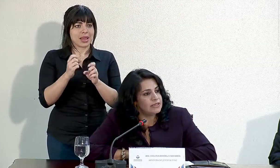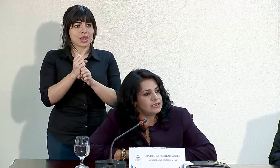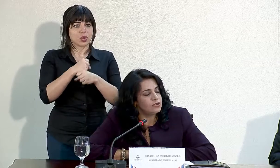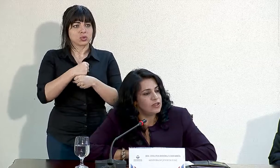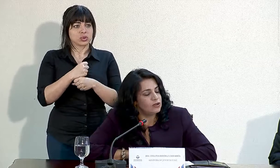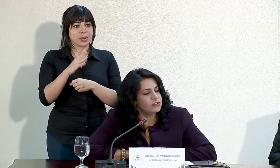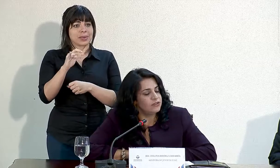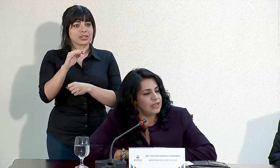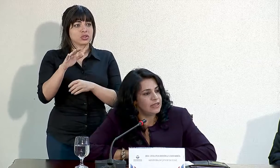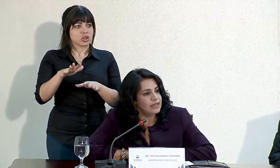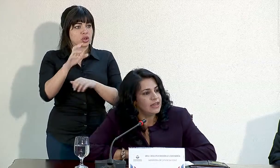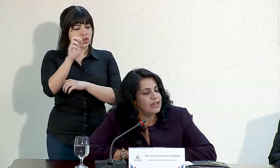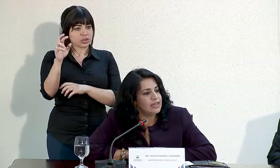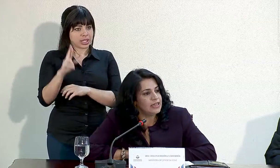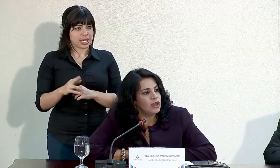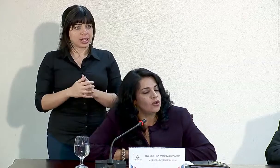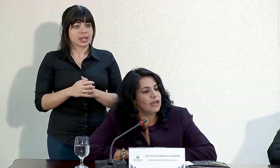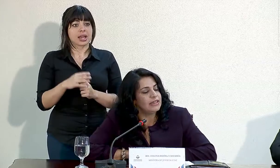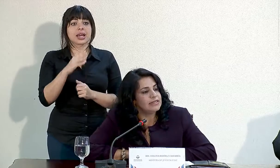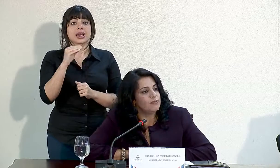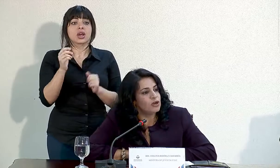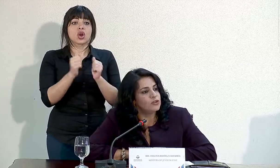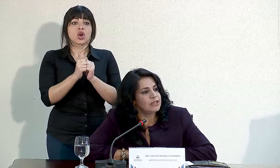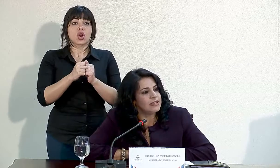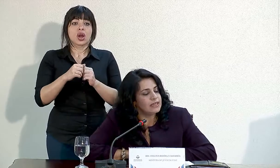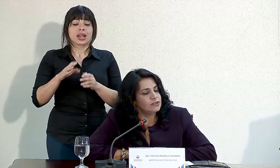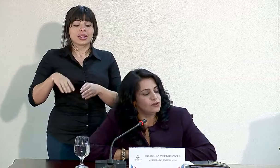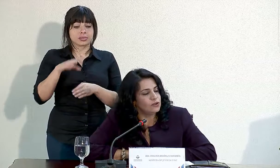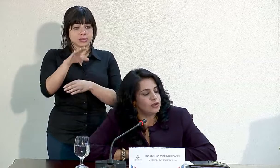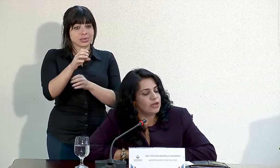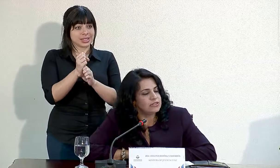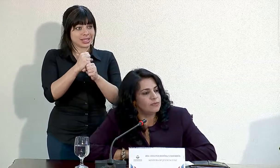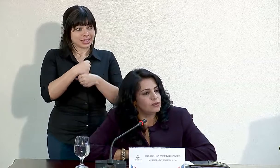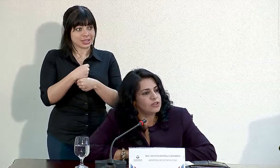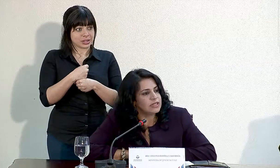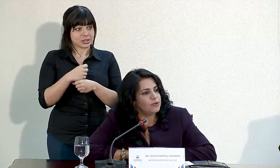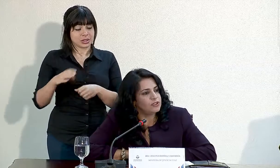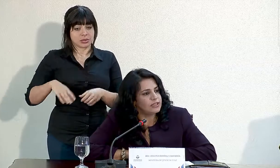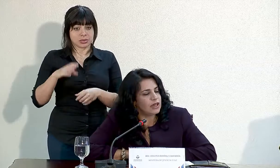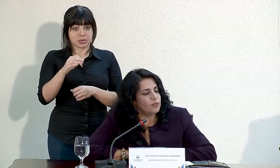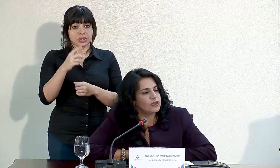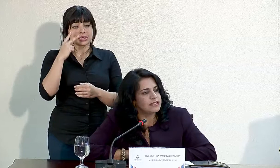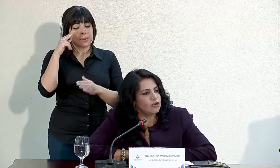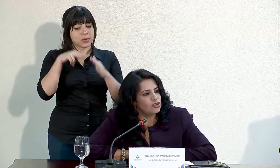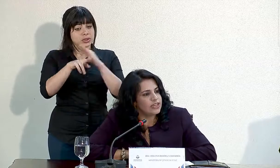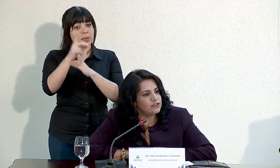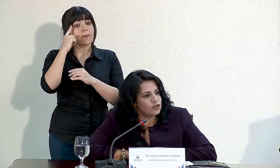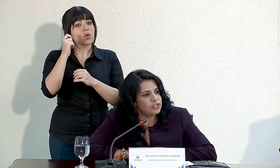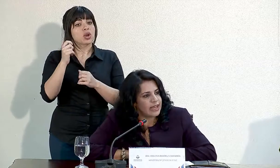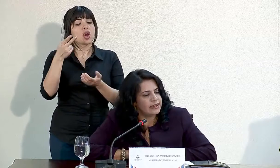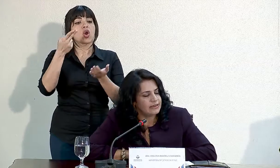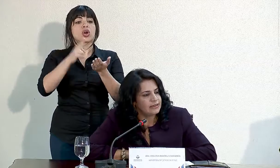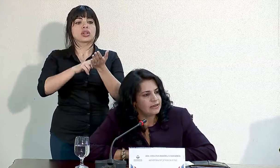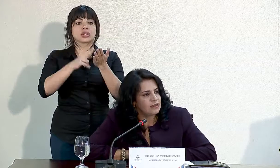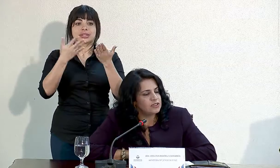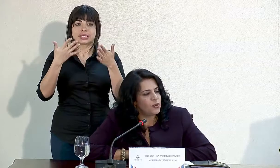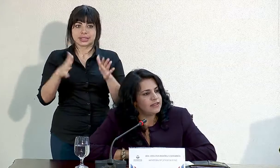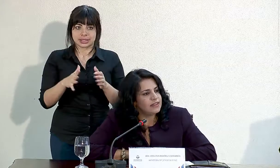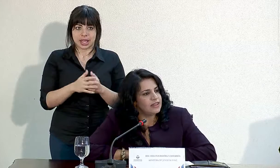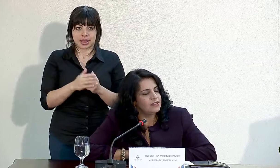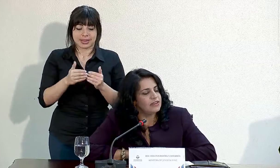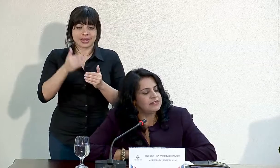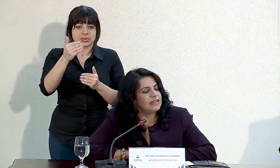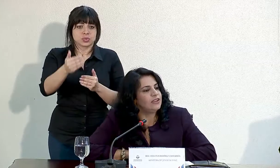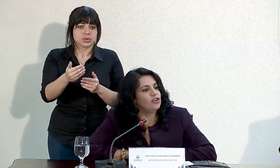de empréstitos en Costa Rica y con el desembolso que se hizo, con el desembolso que está proyectado, porque se contrató ya